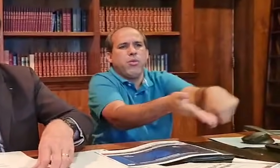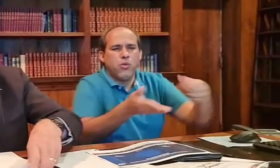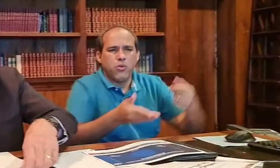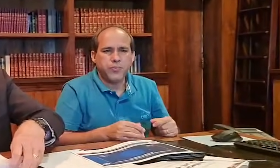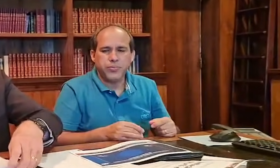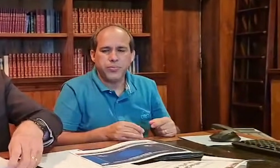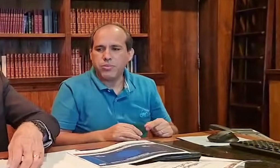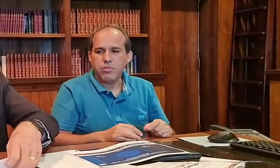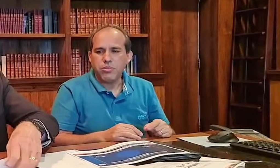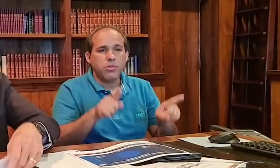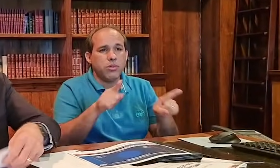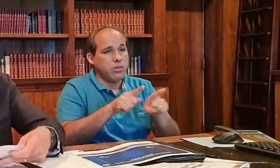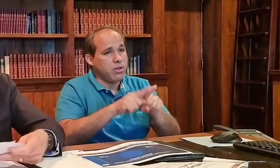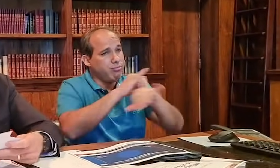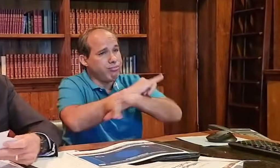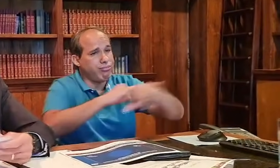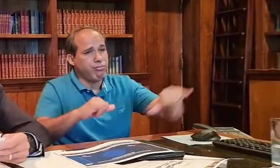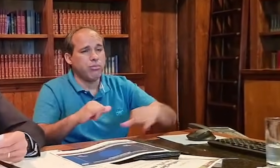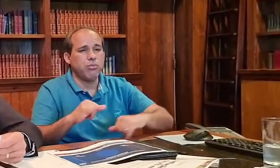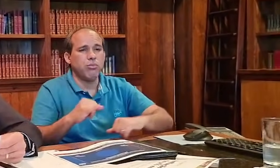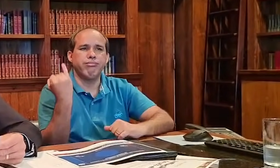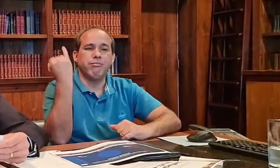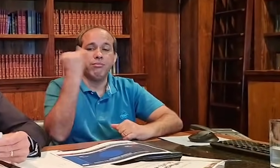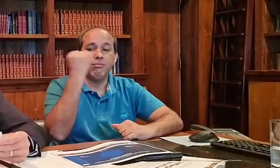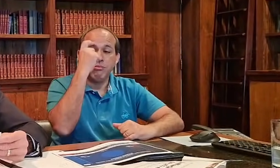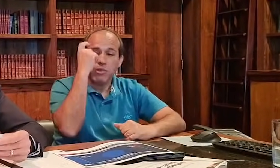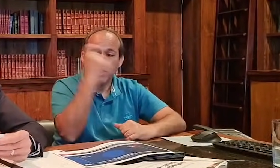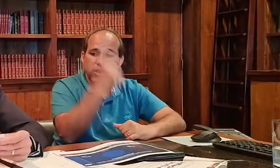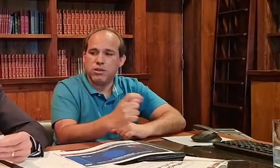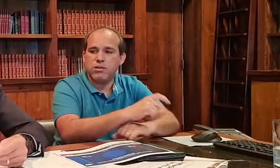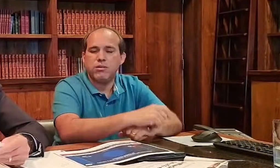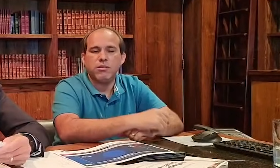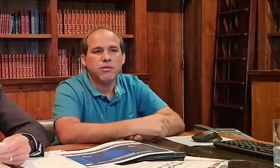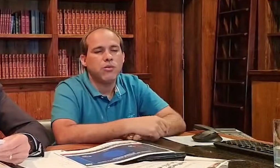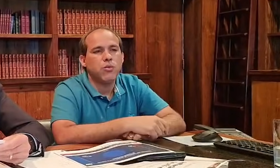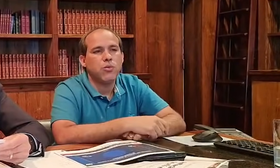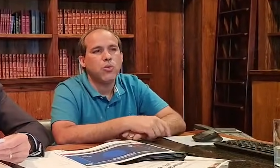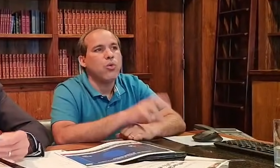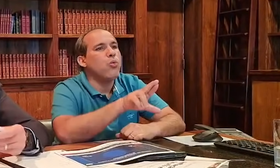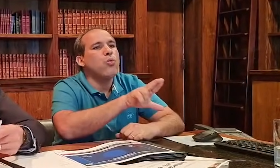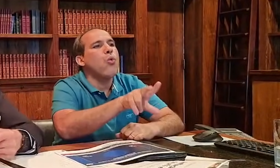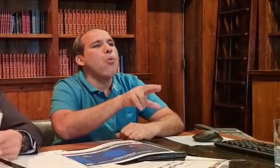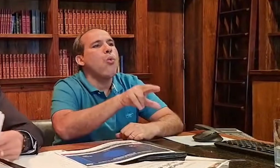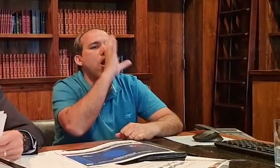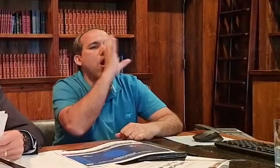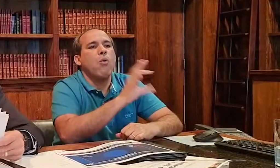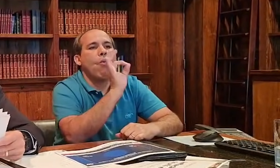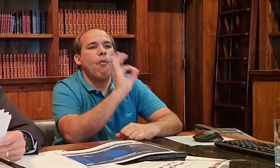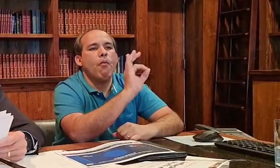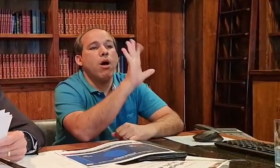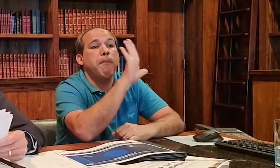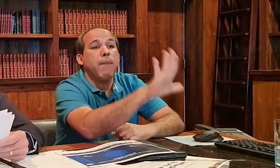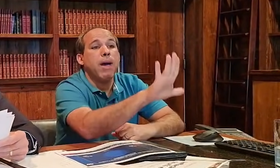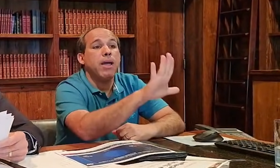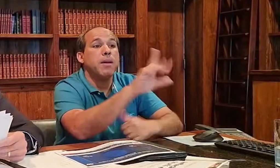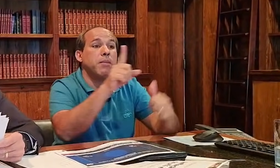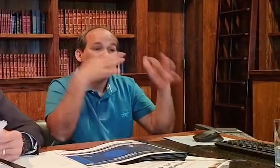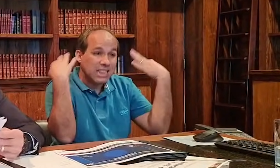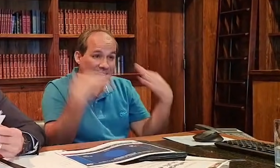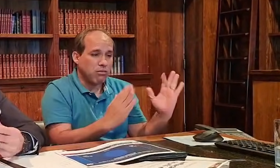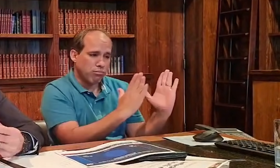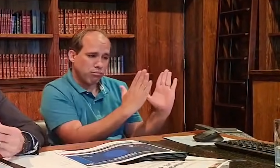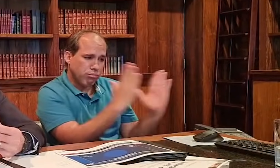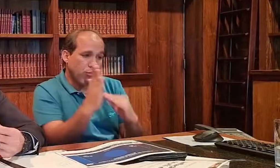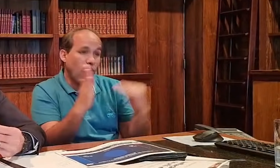Pessoal, a notícia aqui é interessante, né? Não é uma acusação e teria que ser dado por último, dada a sua